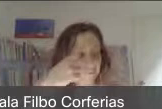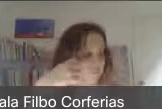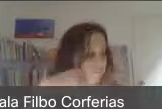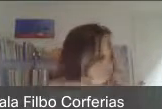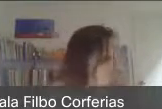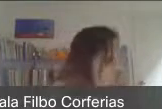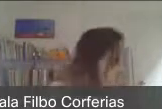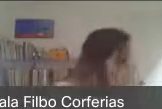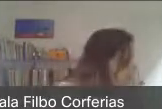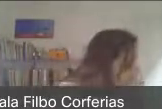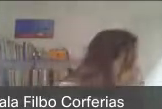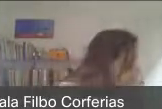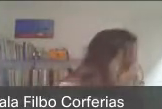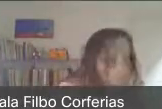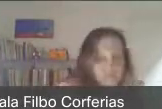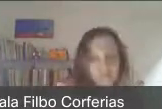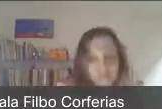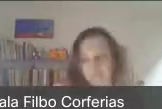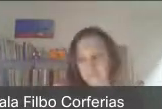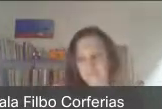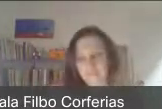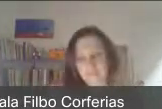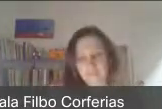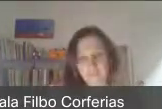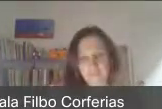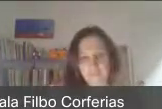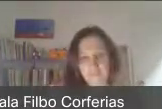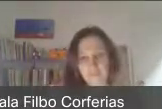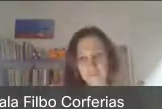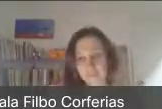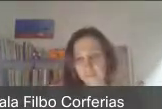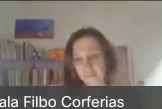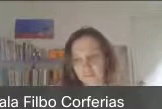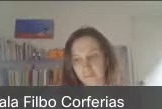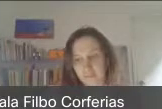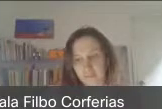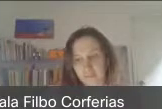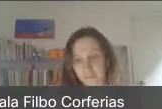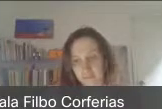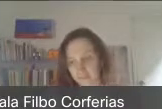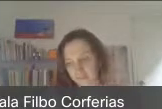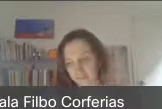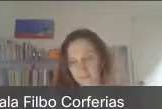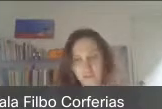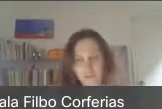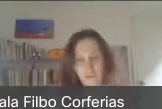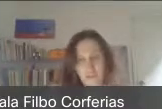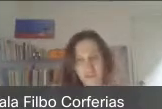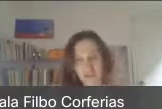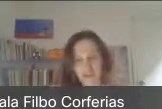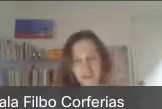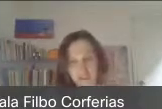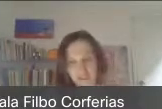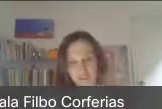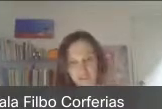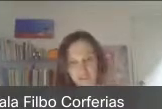¿A quién le suena el? Yo ya desactivé el mío, ¿cierto? Está sonando un cosito de mensaje. Puedo ser yo, pero